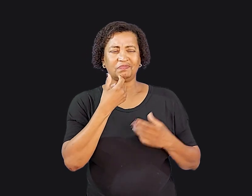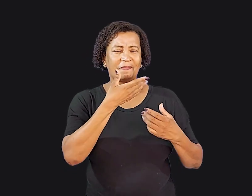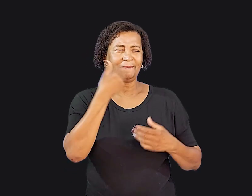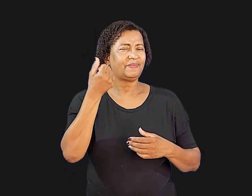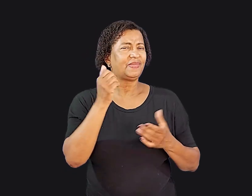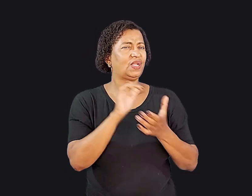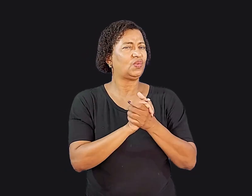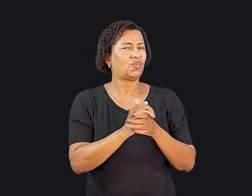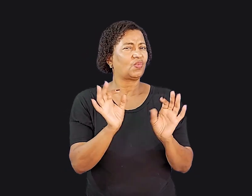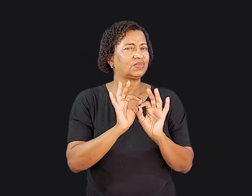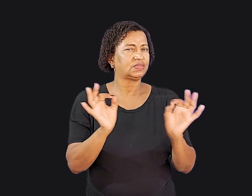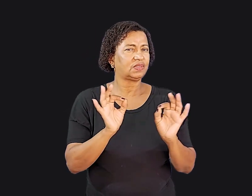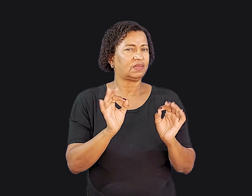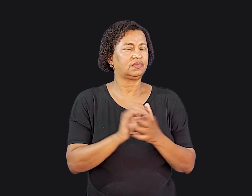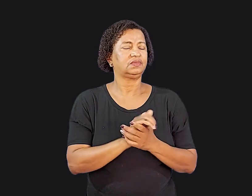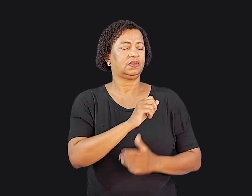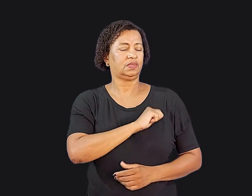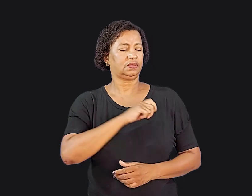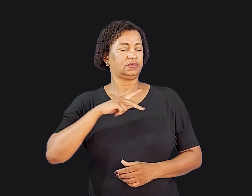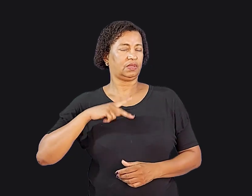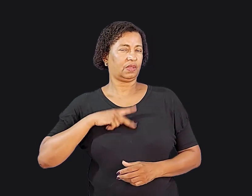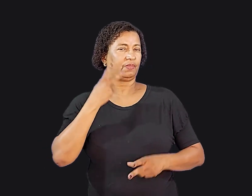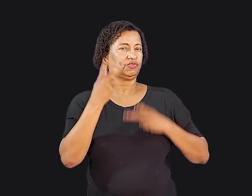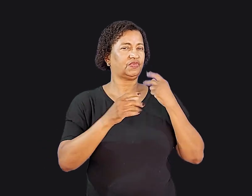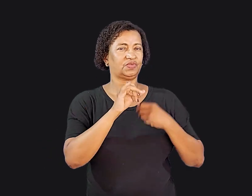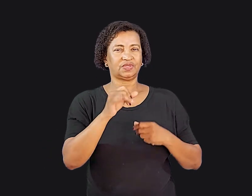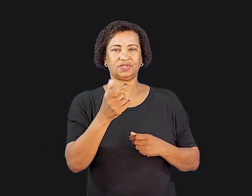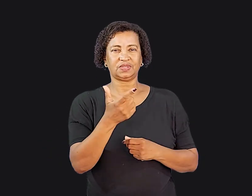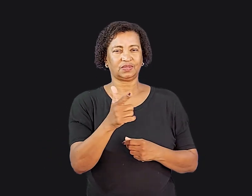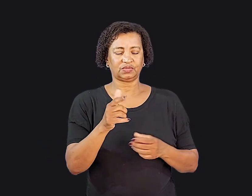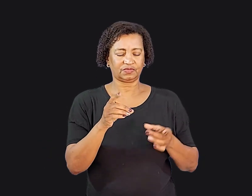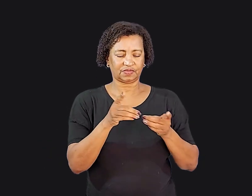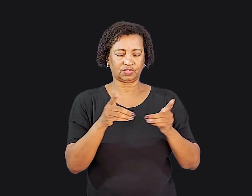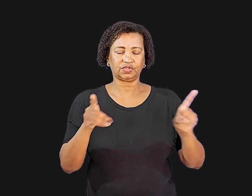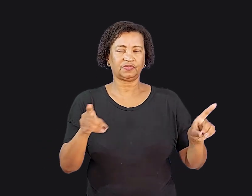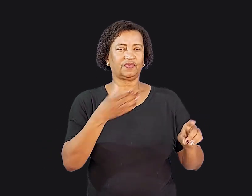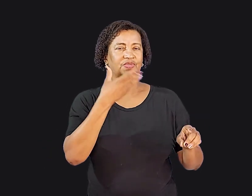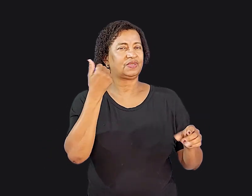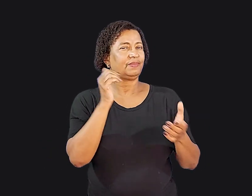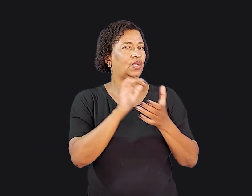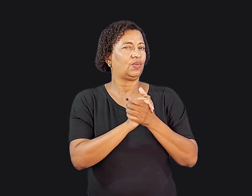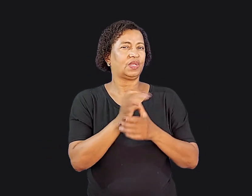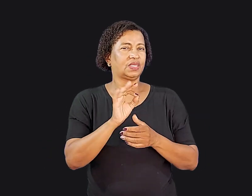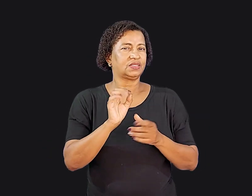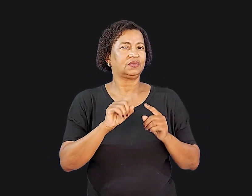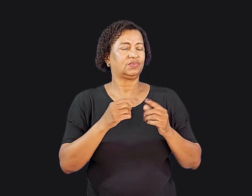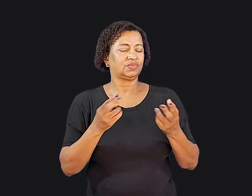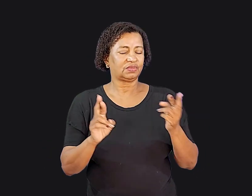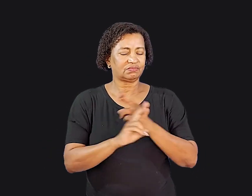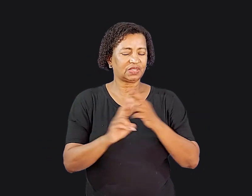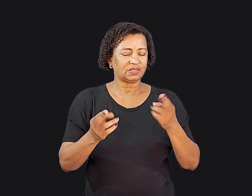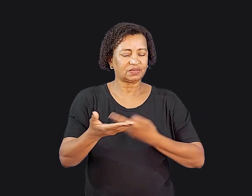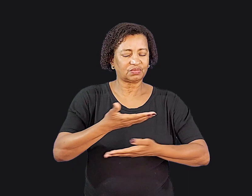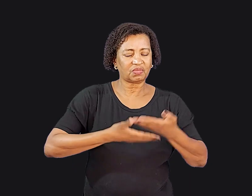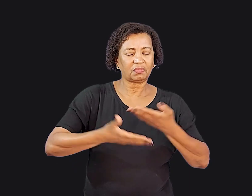casar. De acordo com esse apóstolo, se não pudesse haver divórcio, era melhor não casar do que entrar numa relação